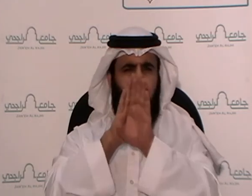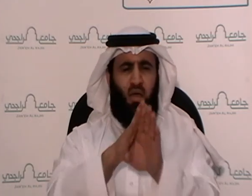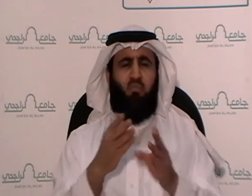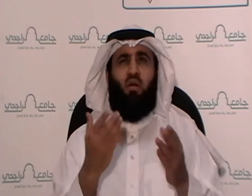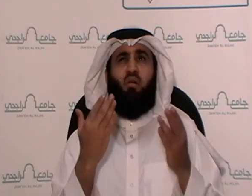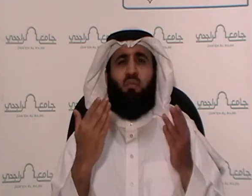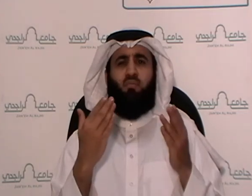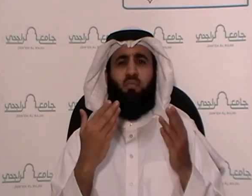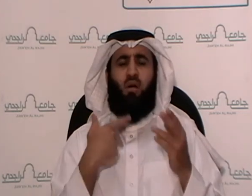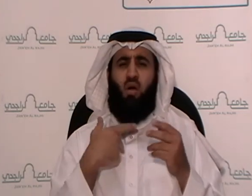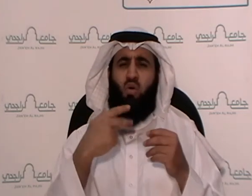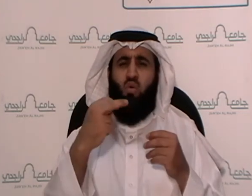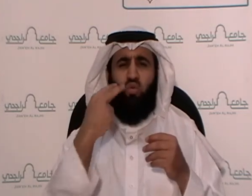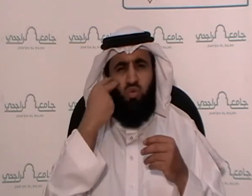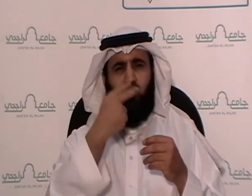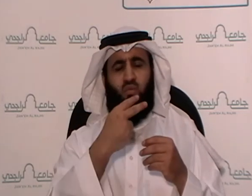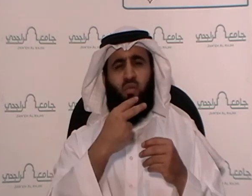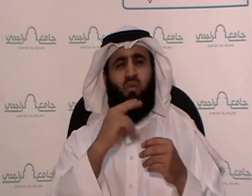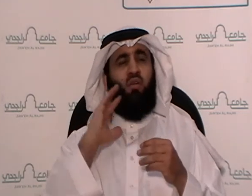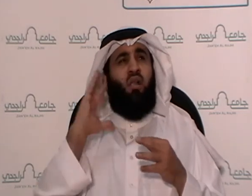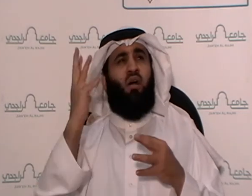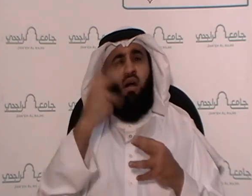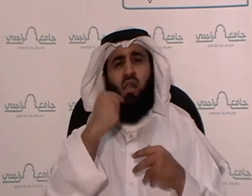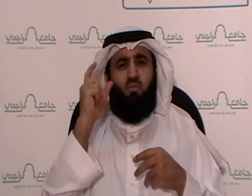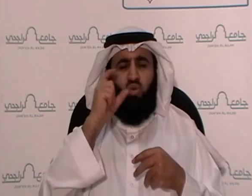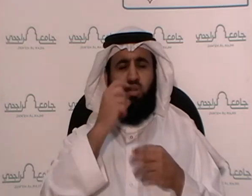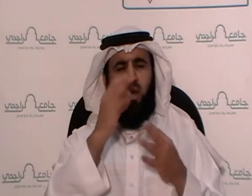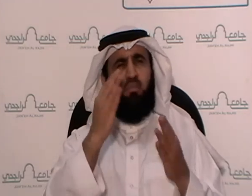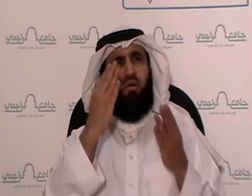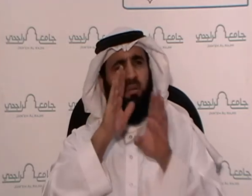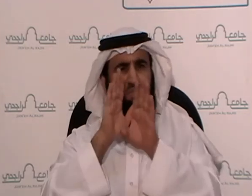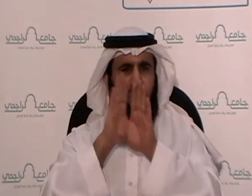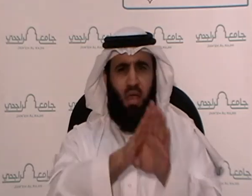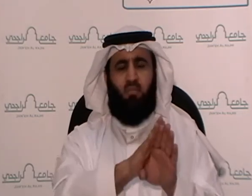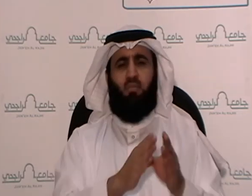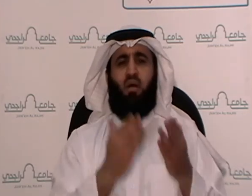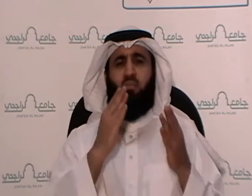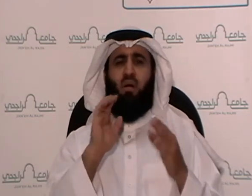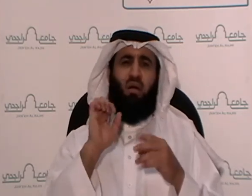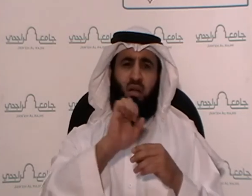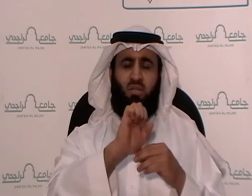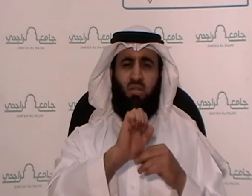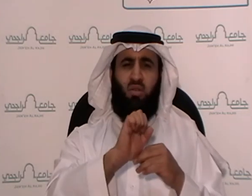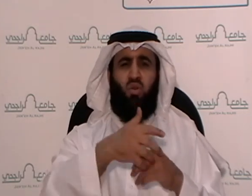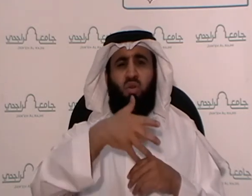قل لإخواننا المستضعفين في مشارق الأرض ومغاربها، اللهم اخصص من بينهم إخواننا في بلاد